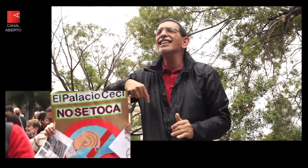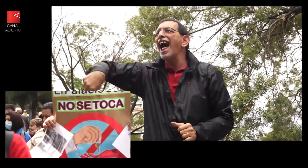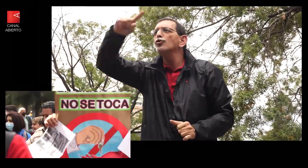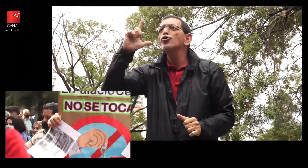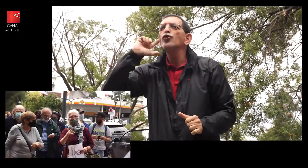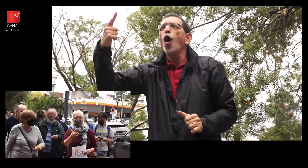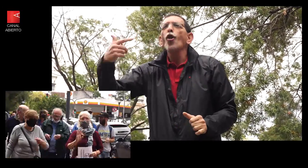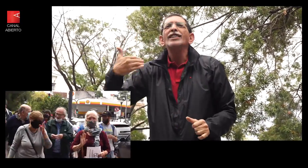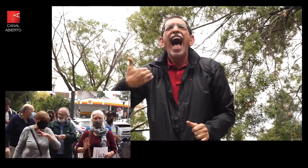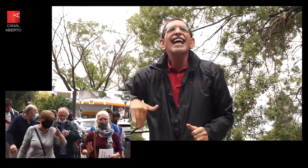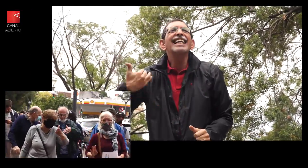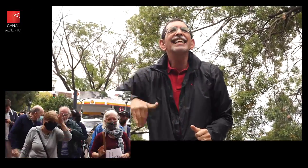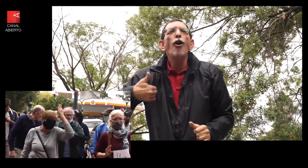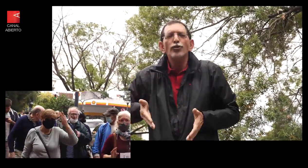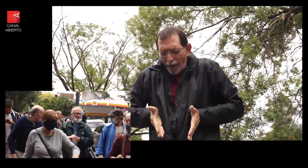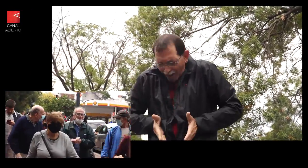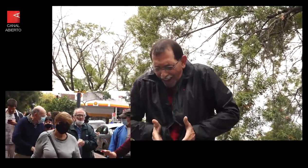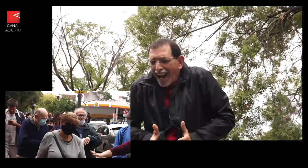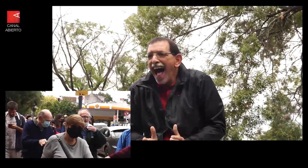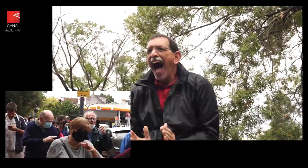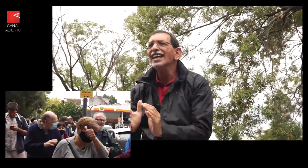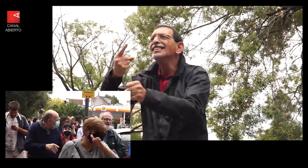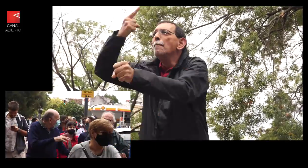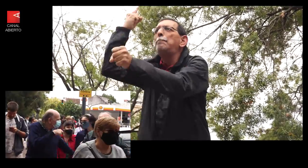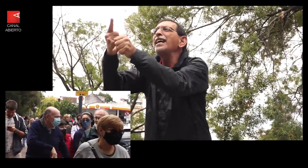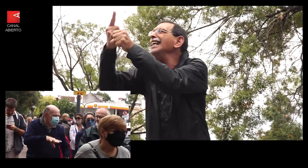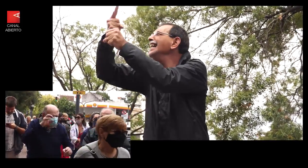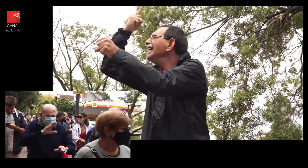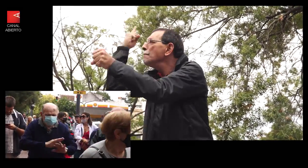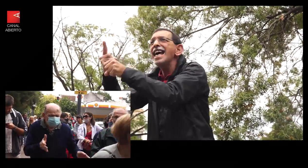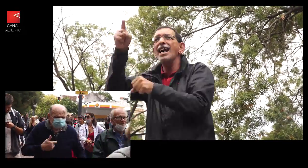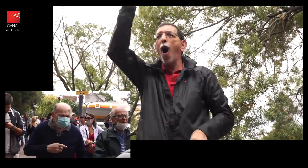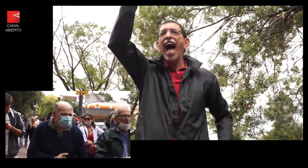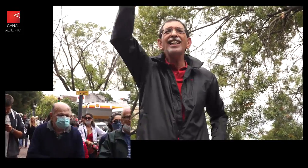histórico del nacimiento de la comunidad sorda argentina.